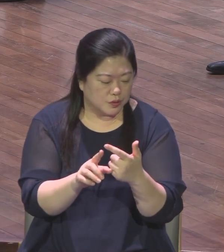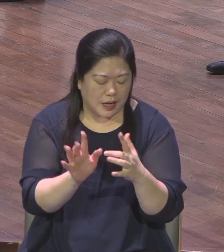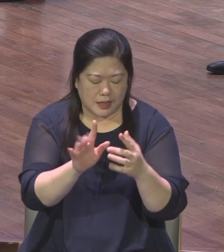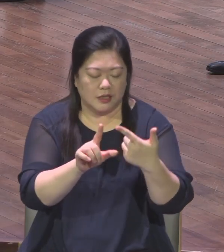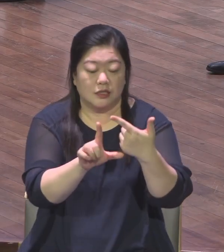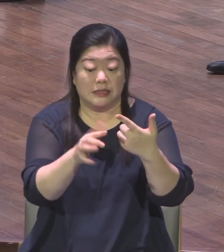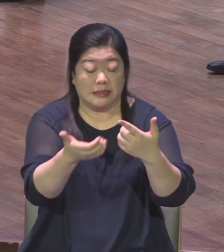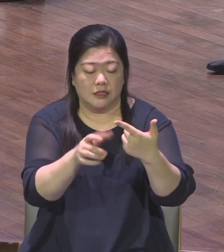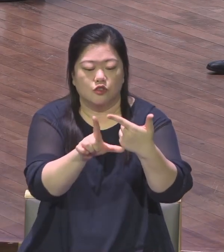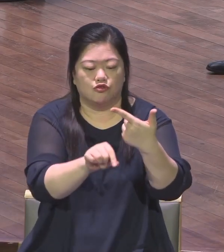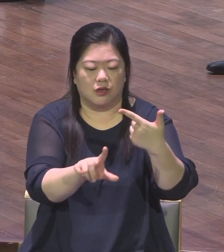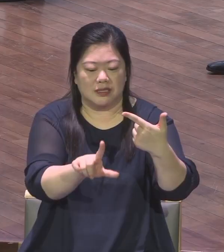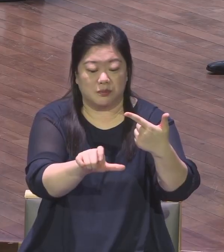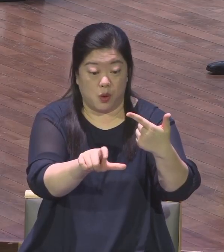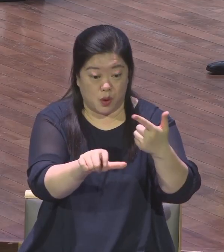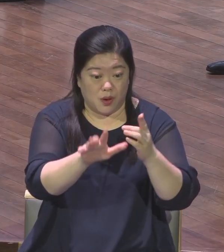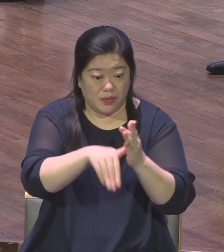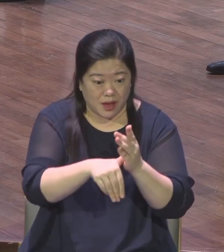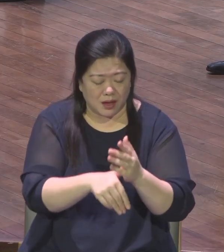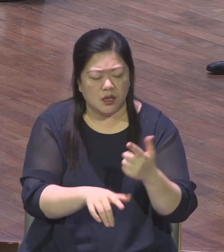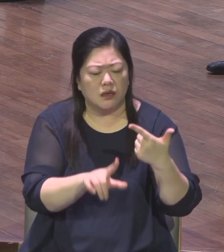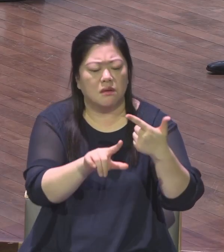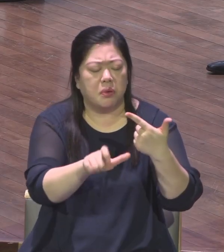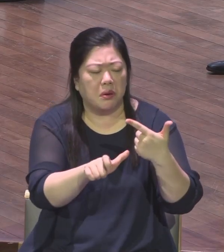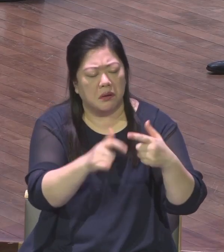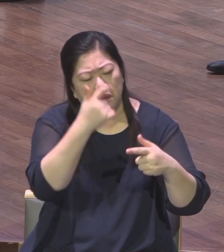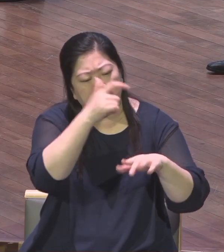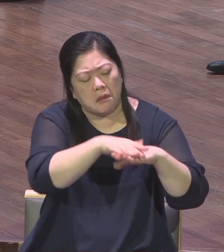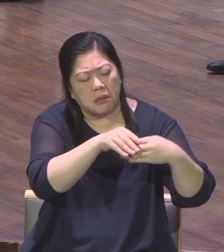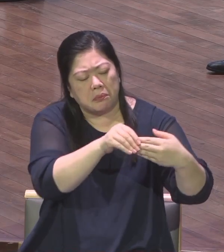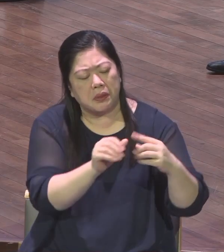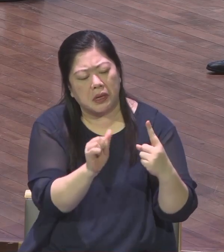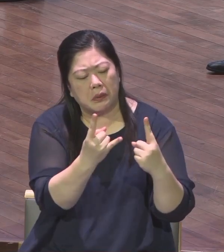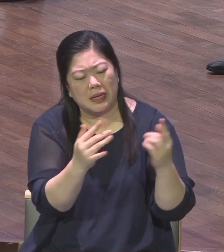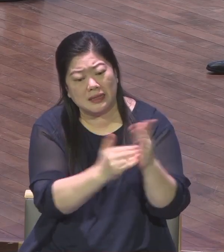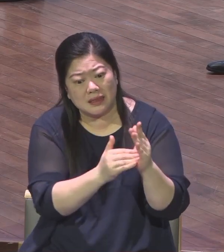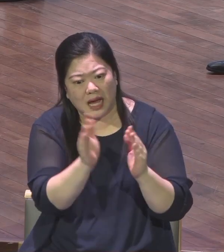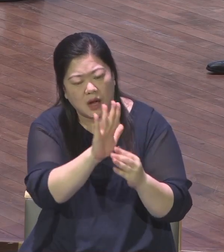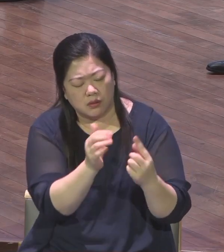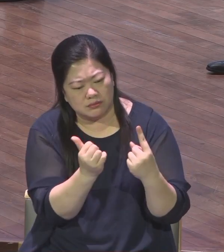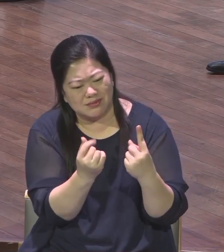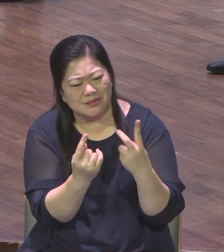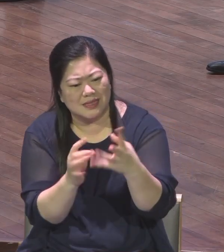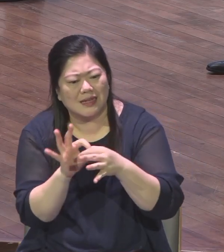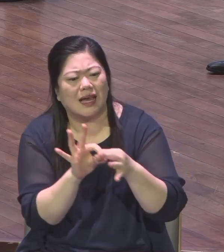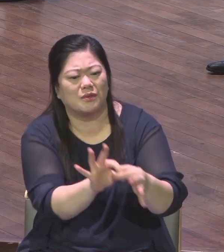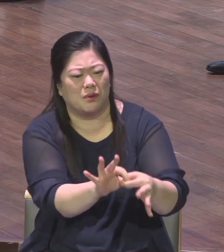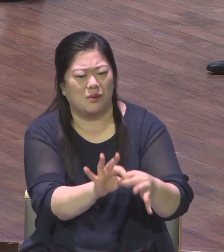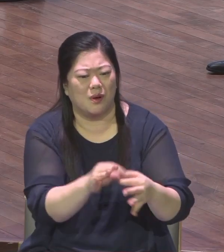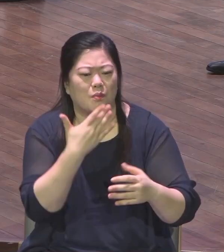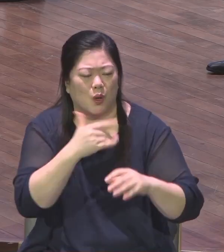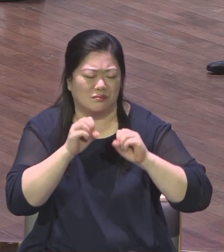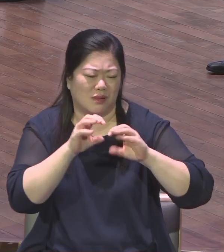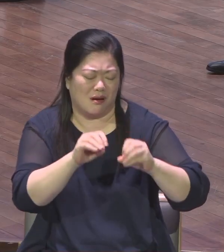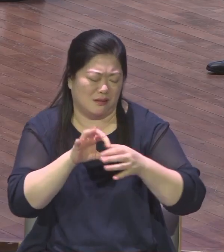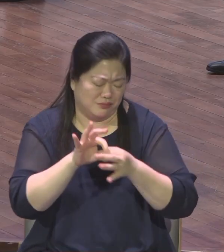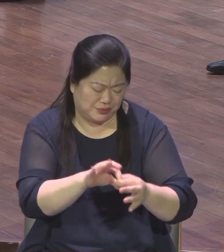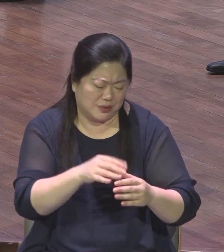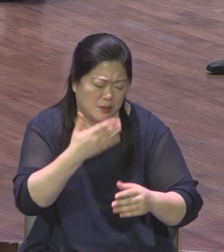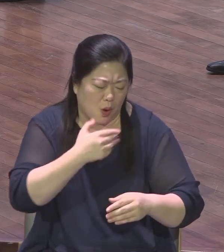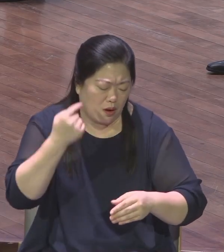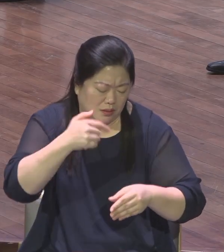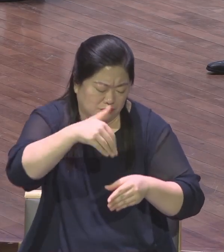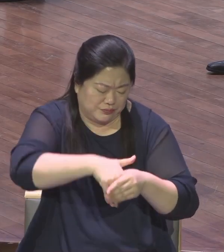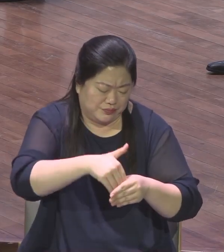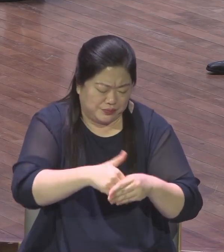정하고 주일을 돌아보면서 구원을 받지 못한 영혼들을 구원하는 일에 여러분이 관심도 없고 아무런